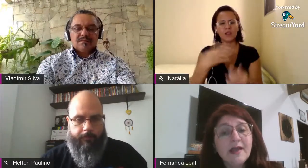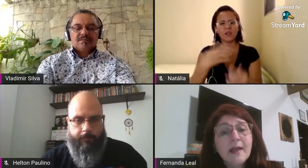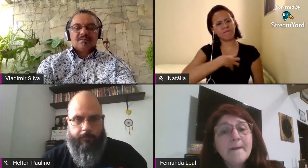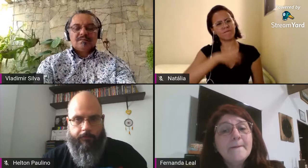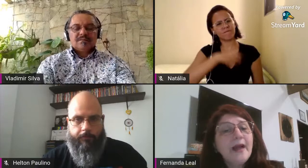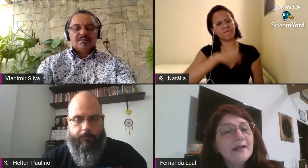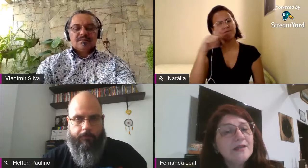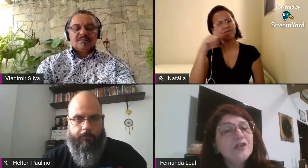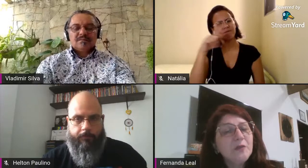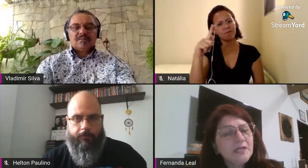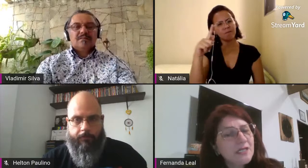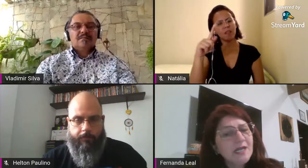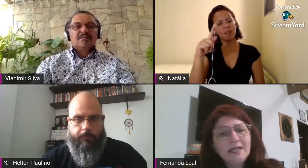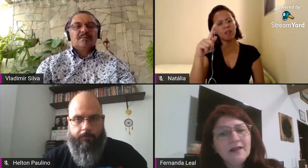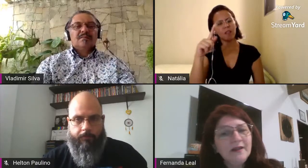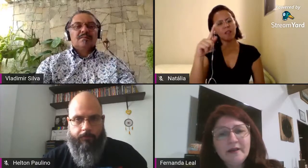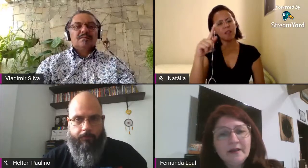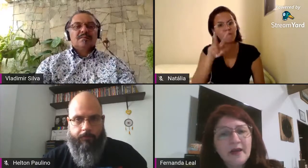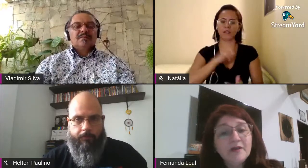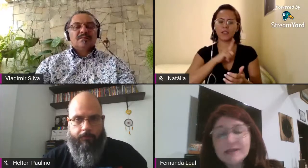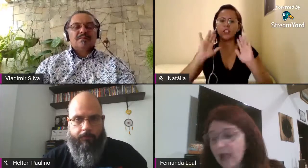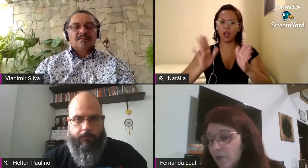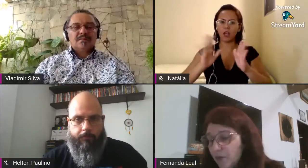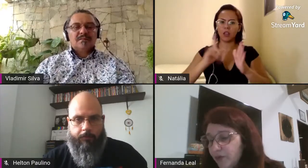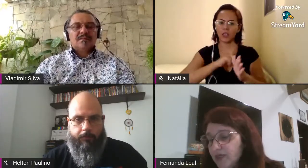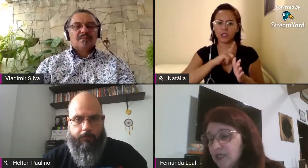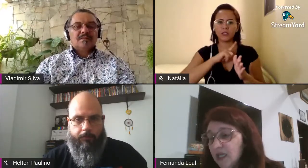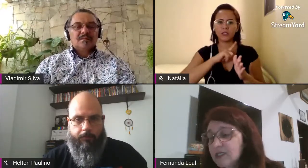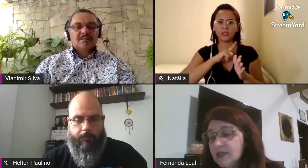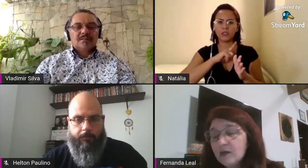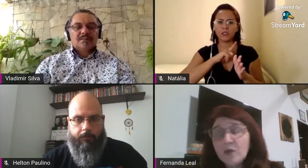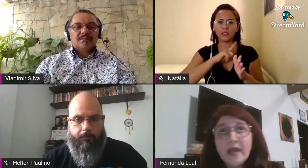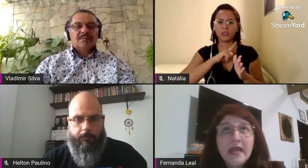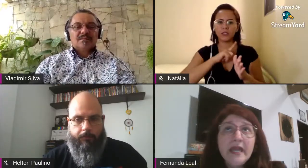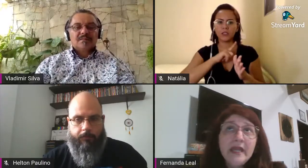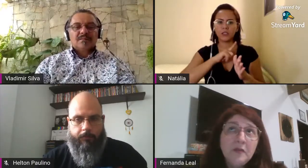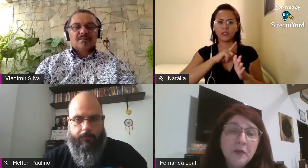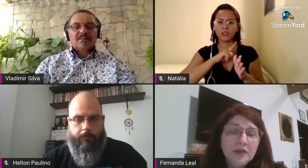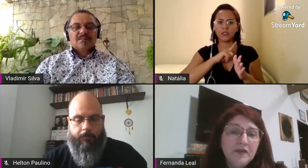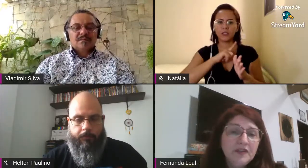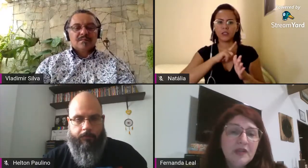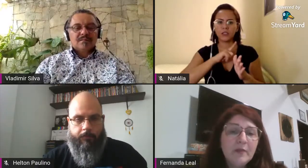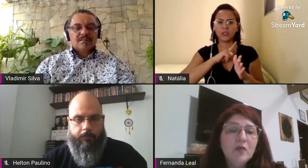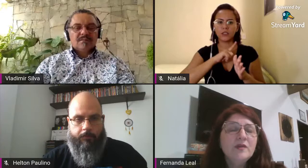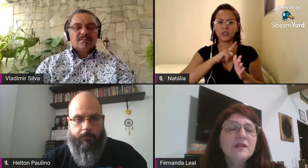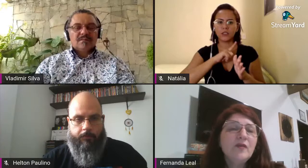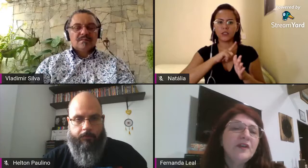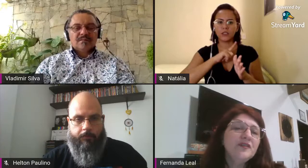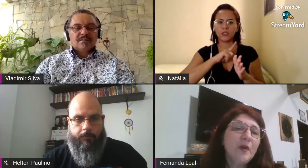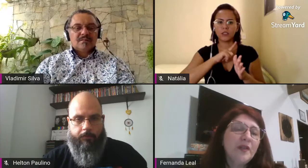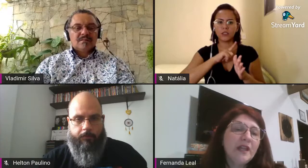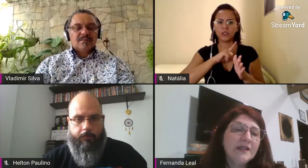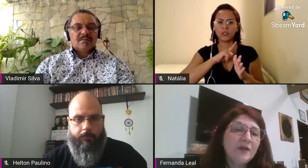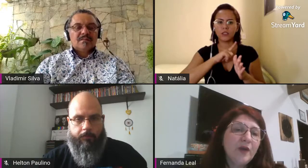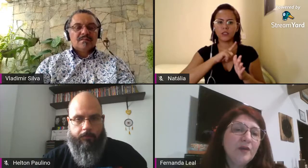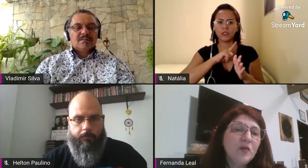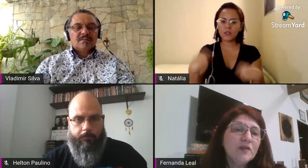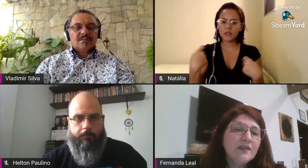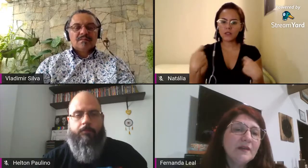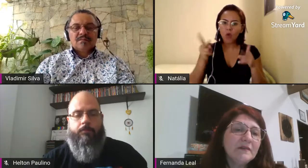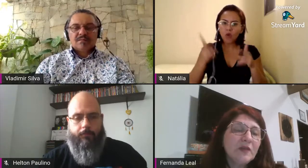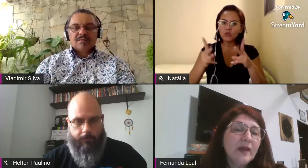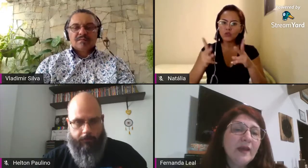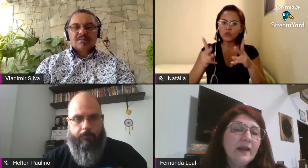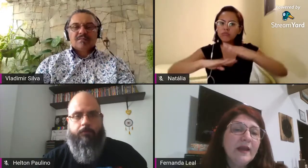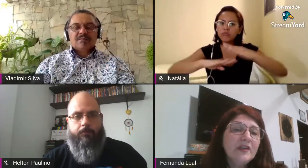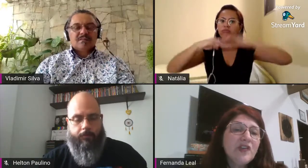fazem, mas a gente precisa ainda avançar muito nessa direção. E do ponto de vista da música, o Festival Internacional de